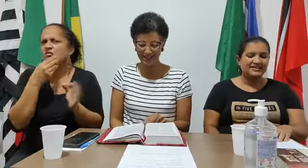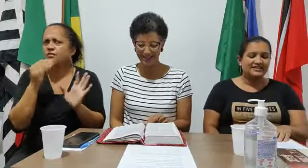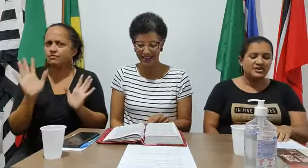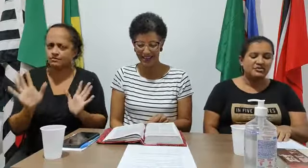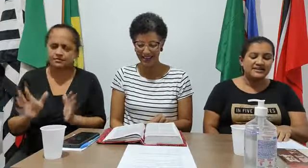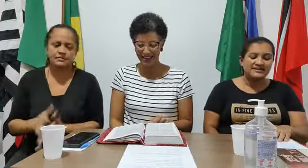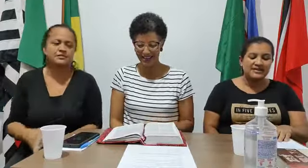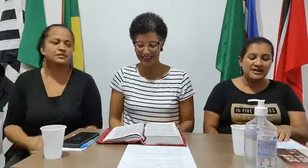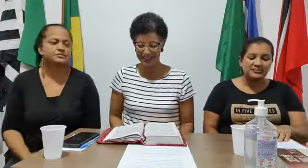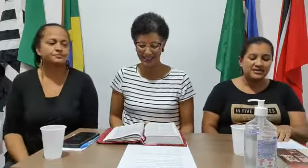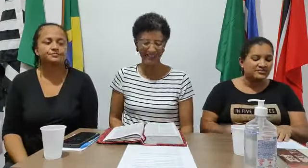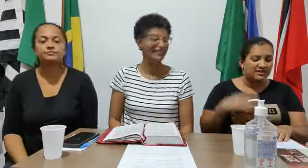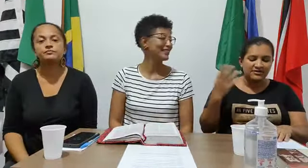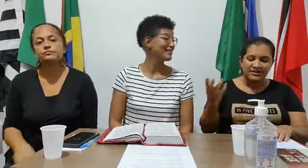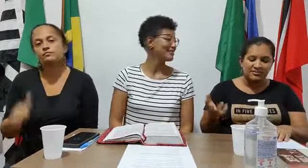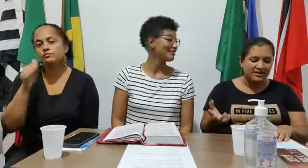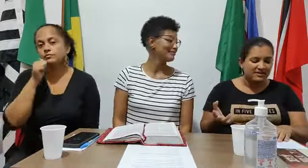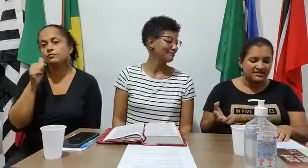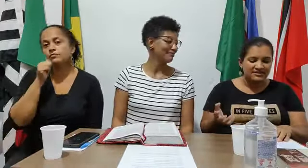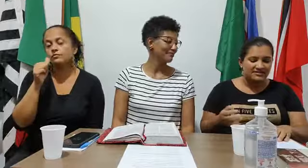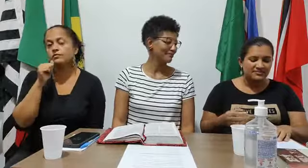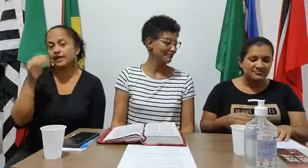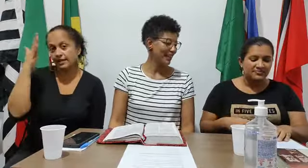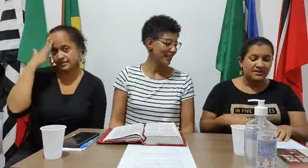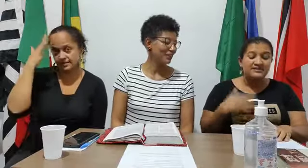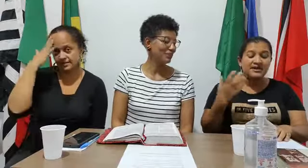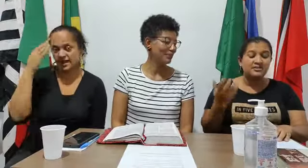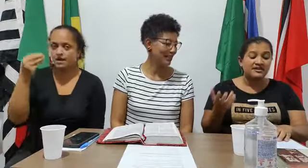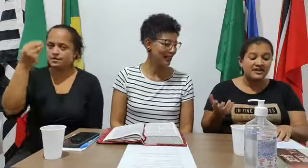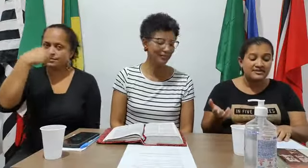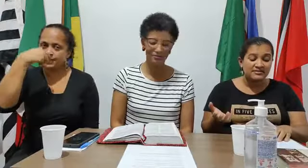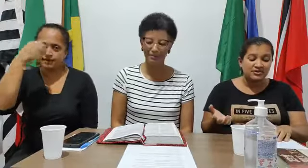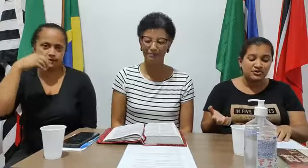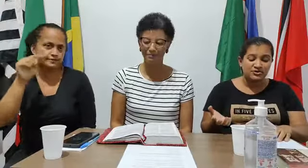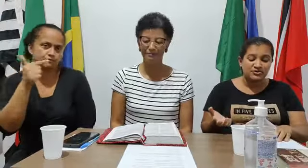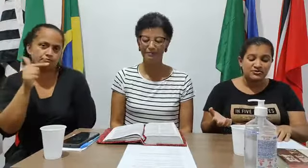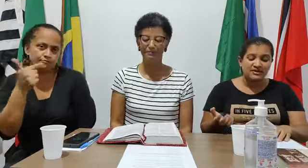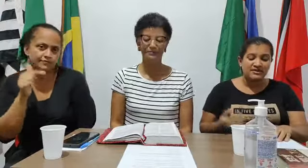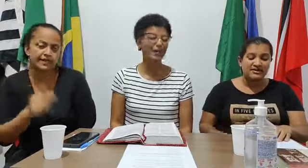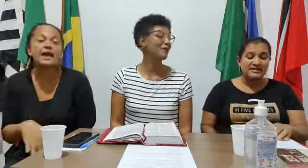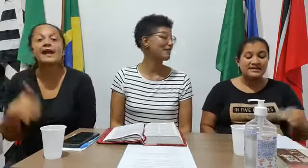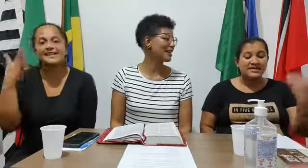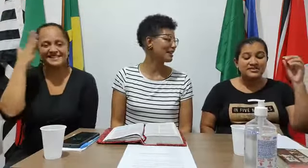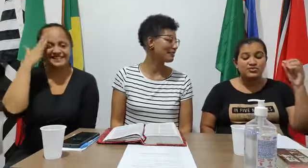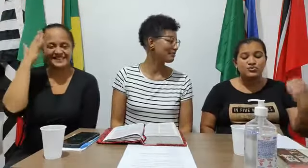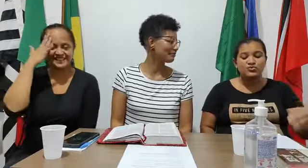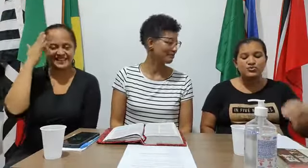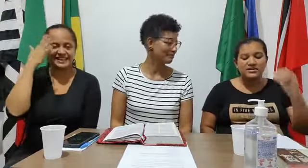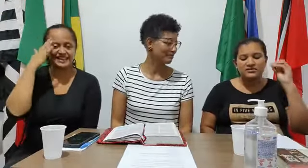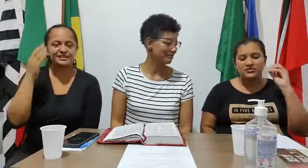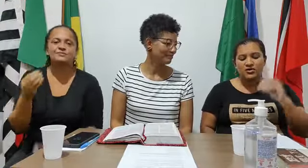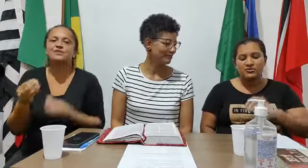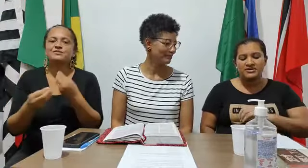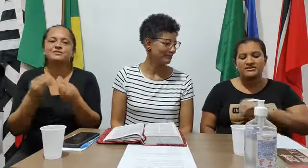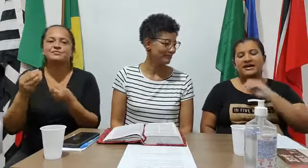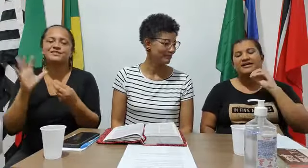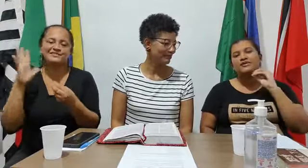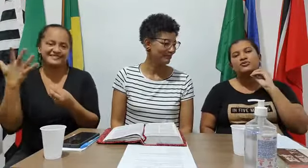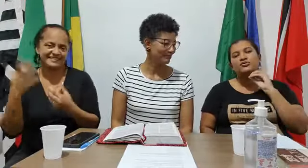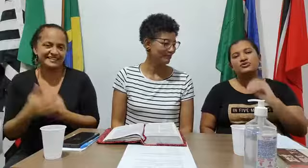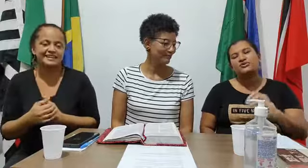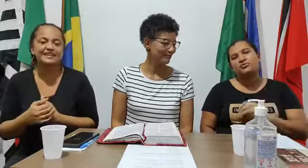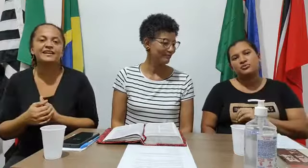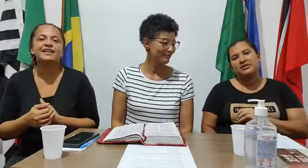né? Amém. Então a mulher sábia não dá lugar à preguiça, sabe receber elogios, né? Amém. E as suas obras